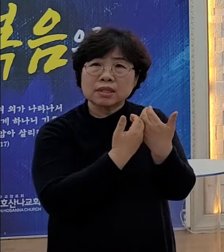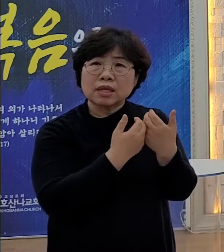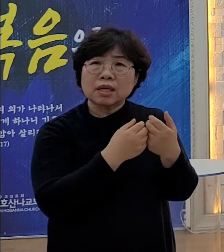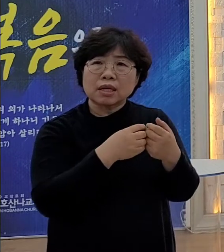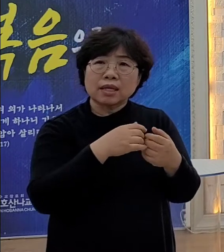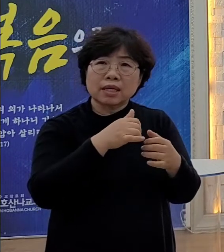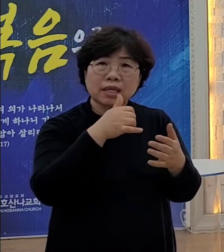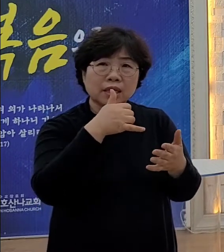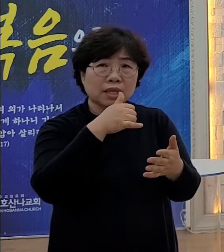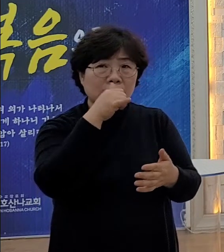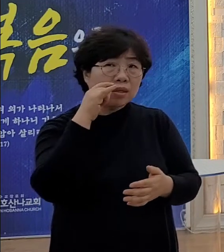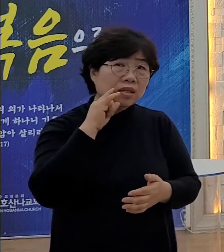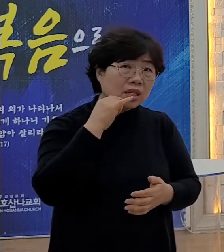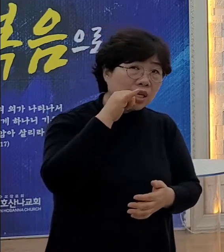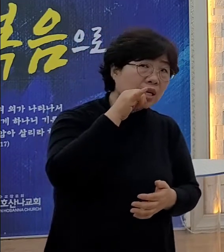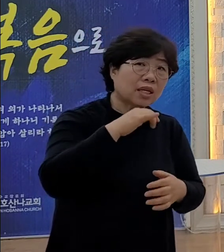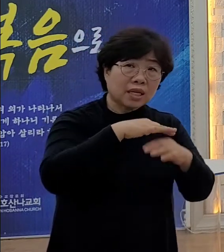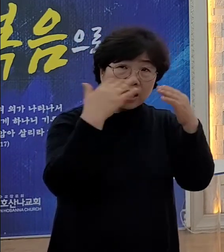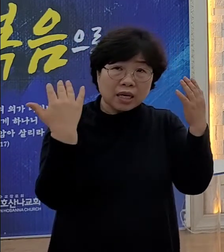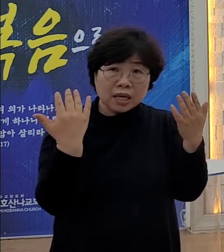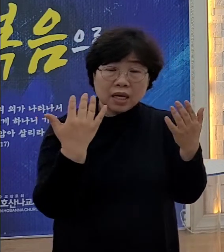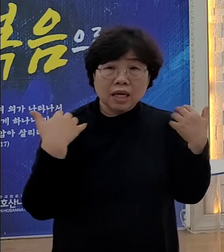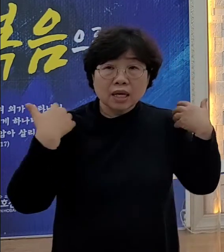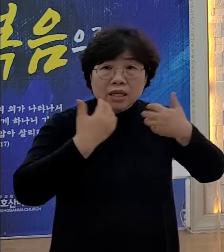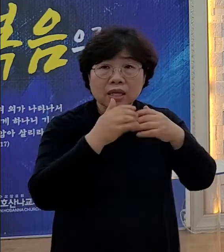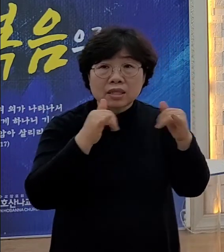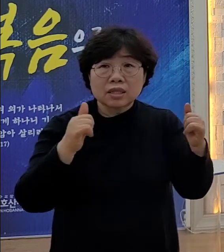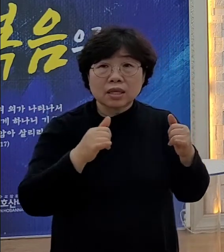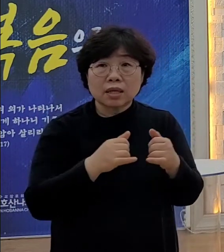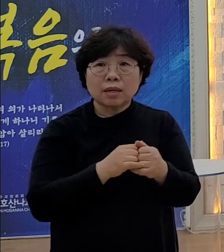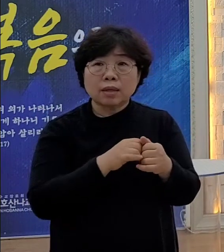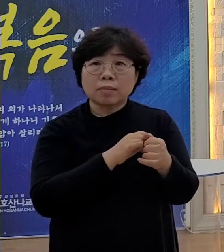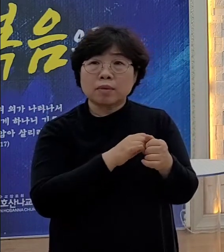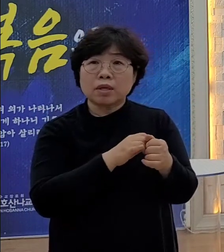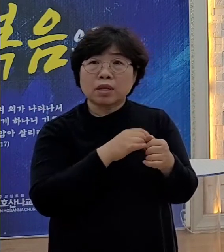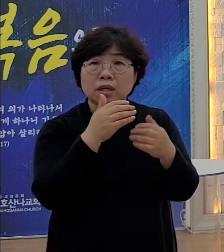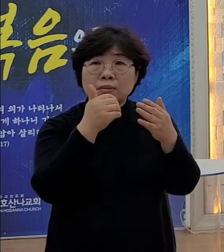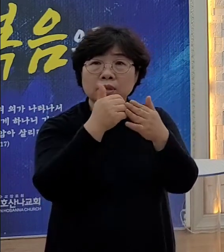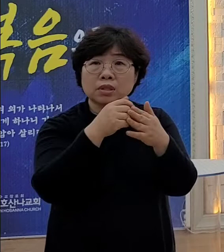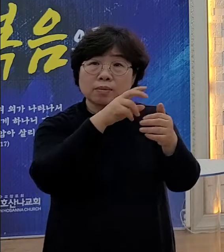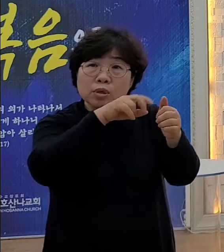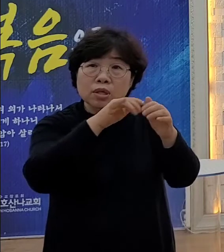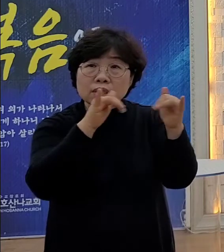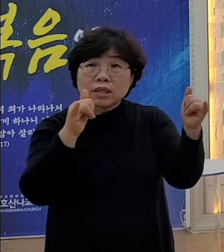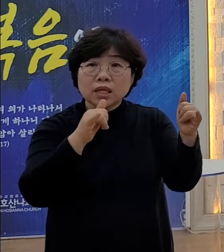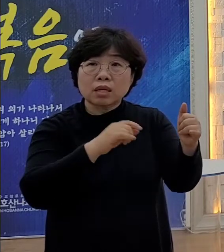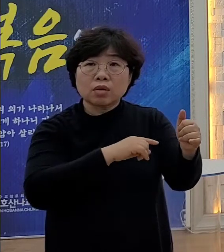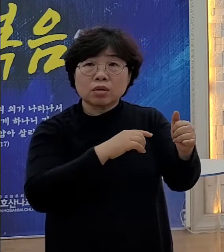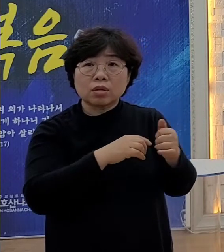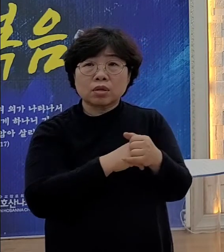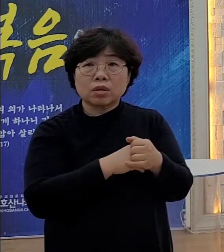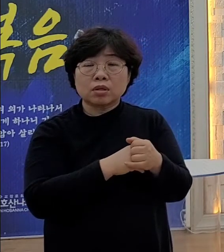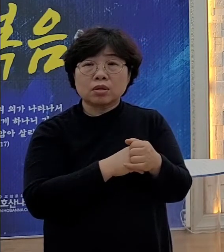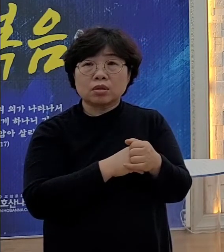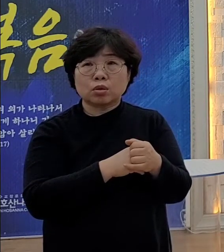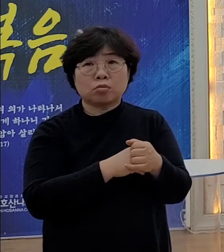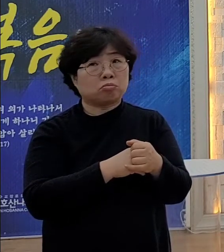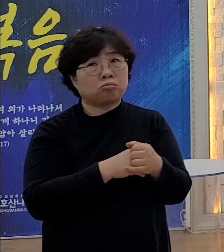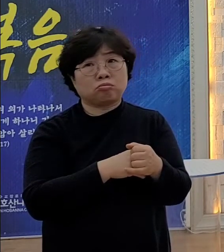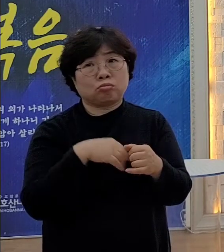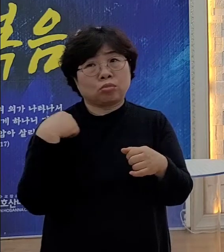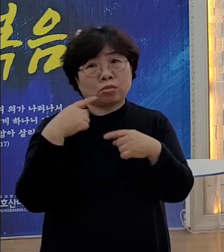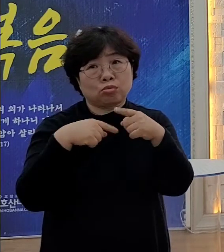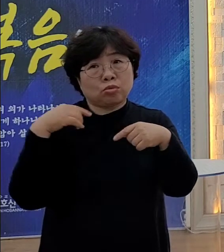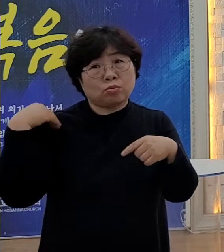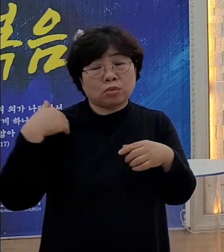사기, 악독이 가득한 자요, 수근수근하는 자요, 비방하는 자요, 하나님께서 미워하시는 자요,